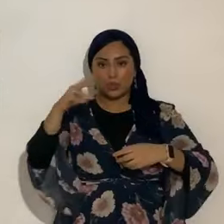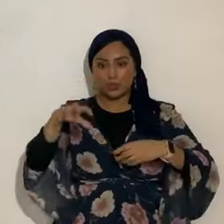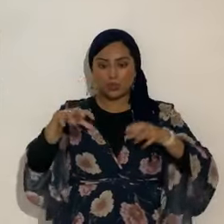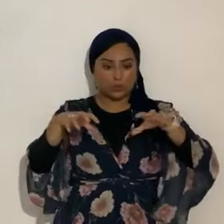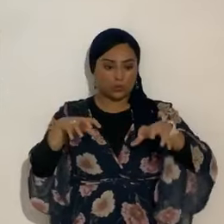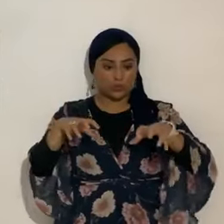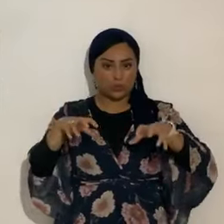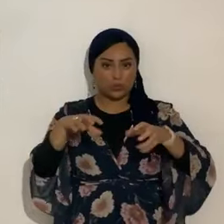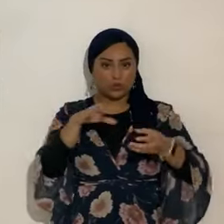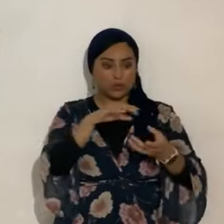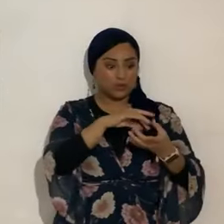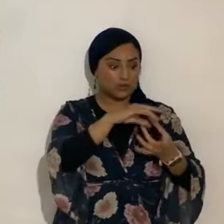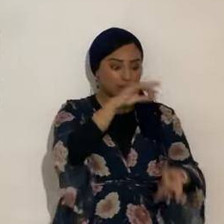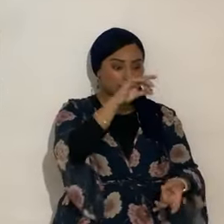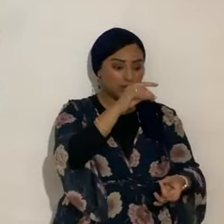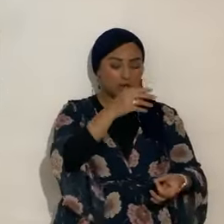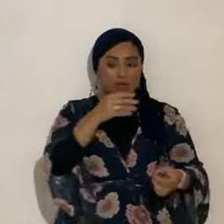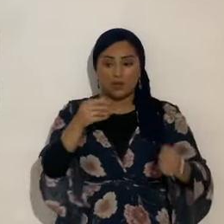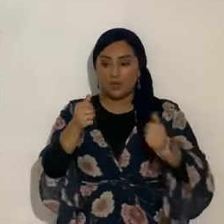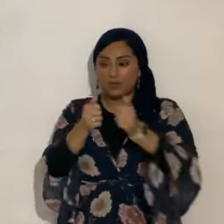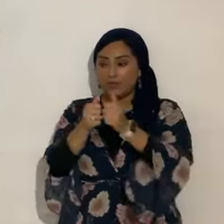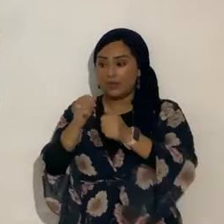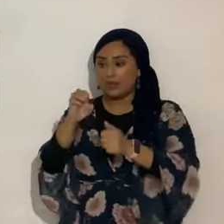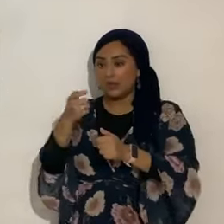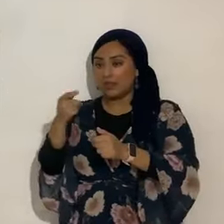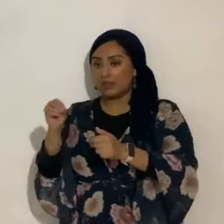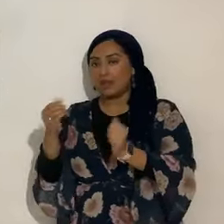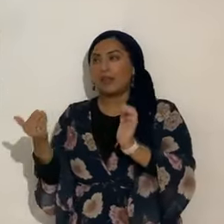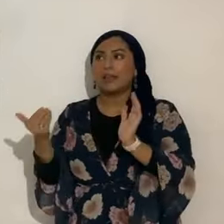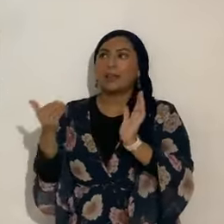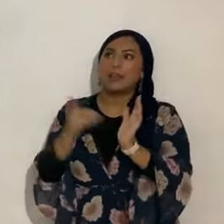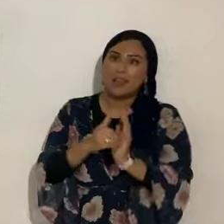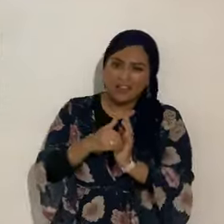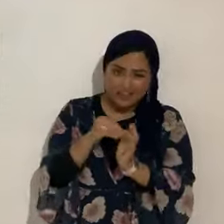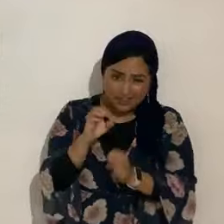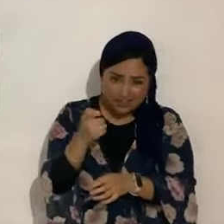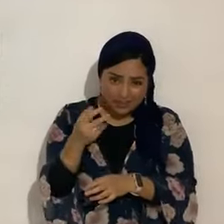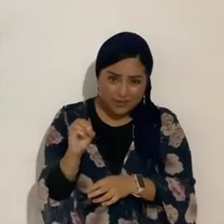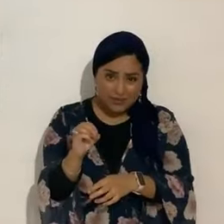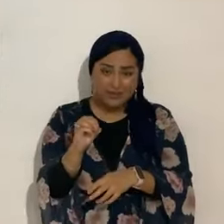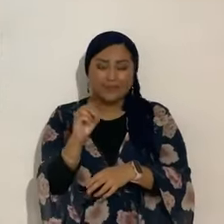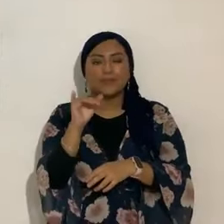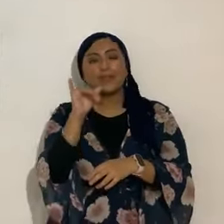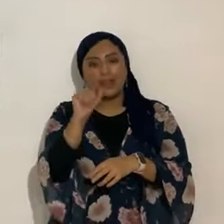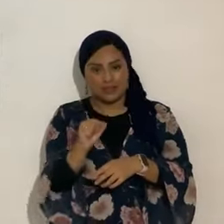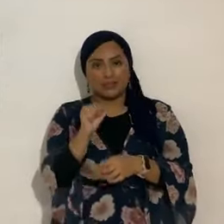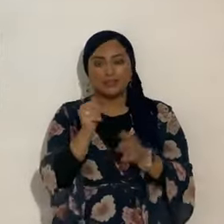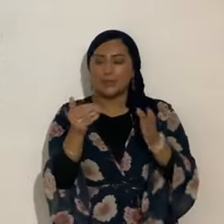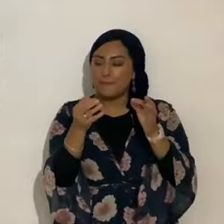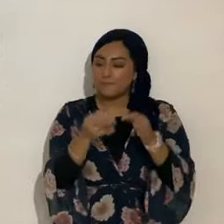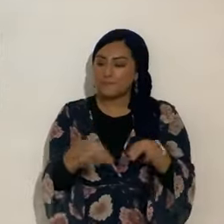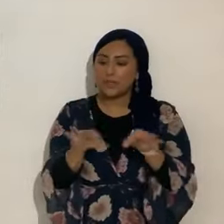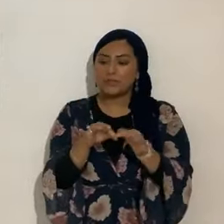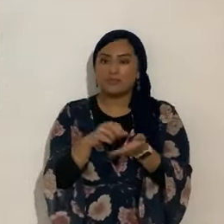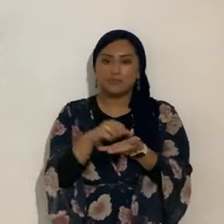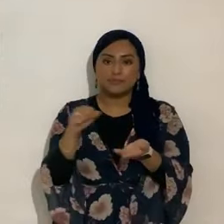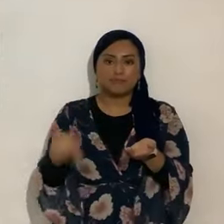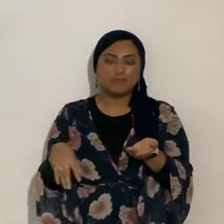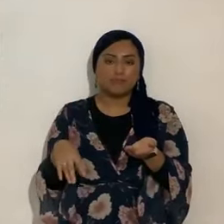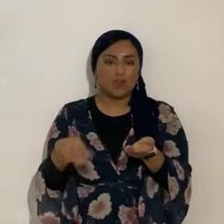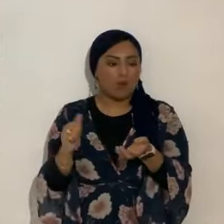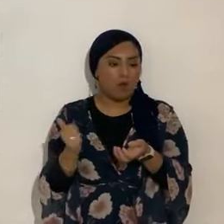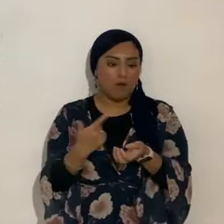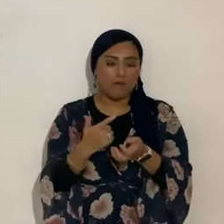espíritu y ego. Y otra vez con el ego, Roe Palacio, sí, es que es muy importante quitarnos todo eso,